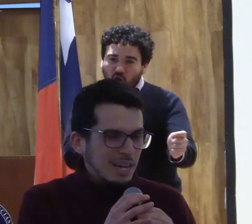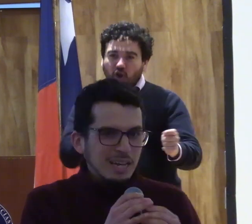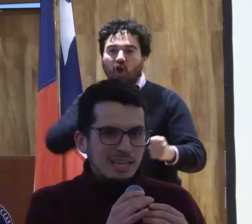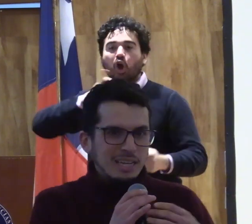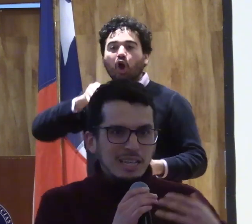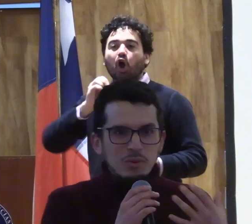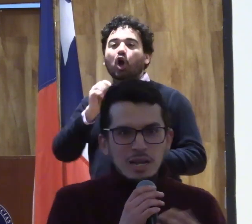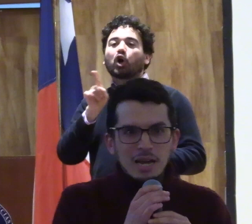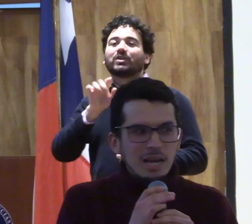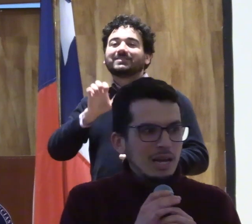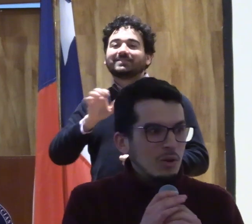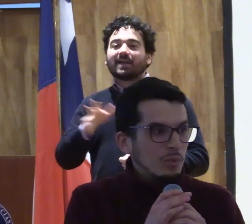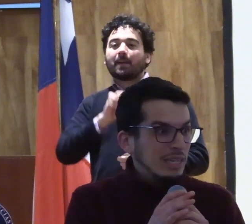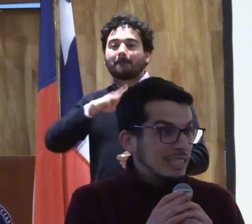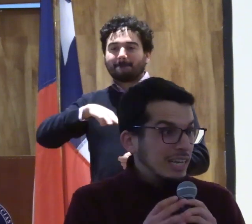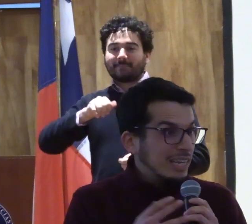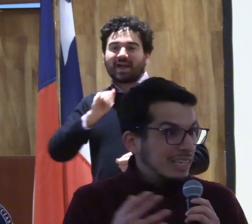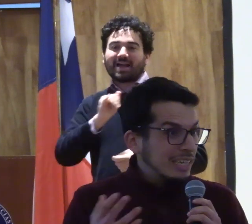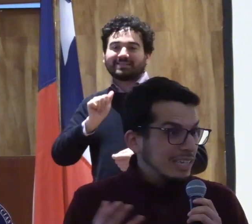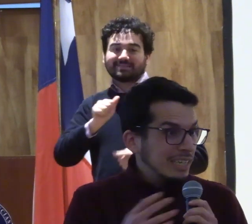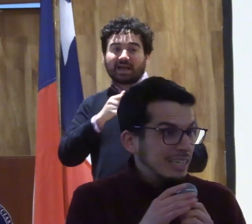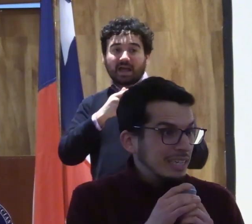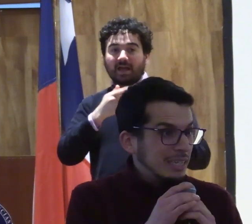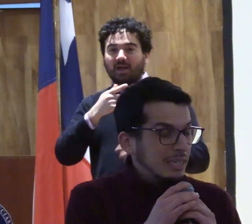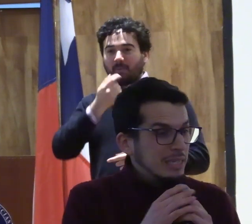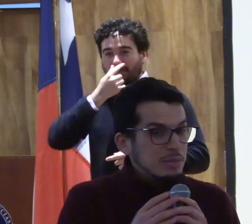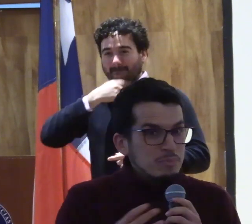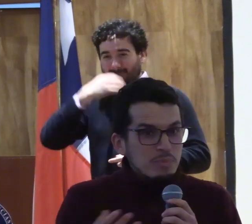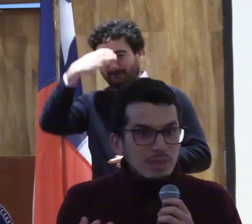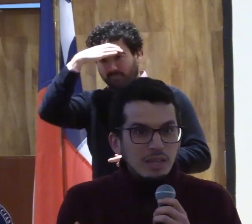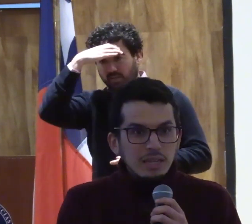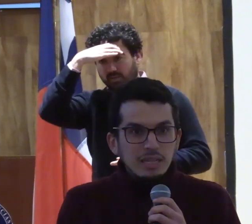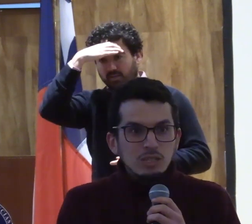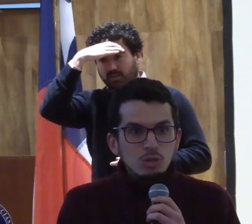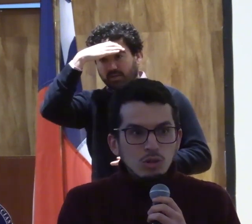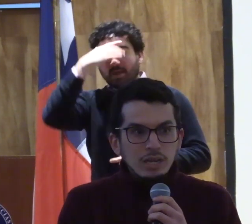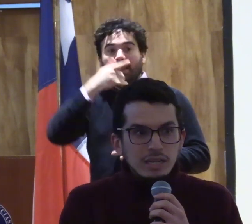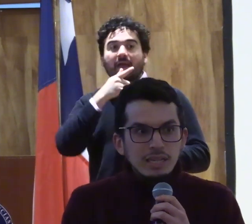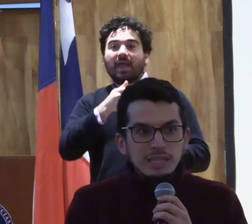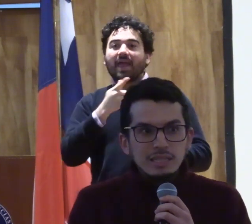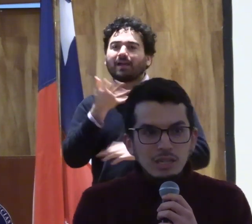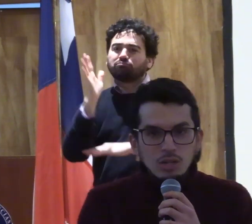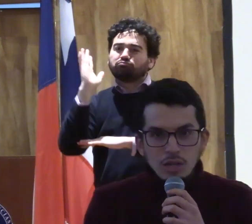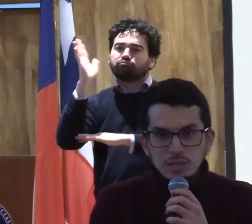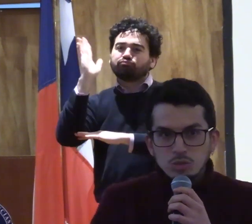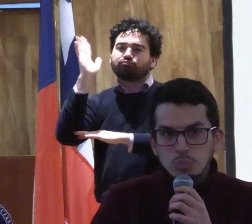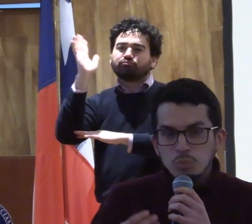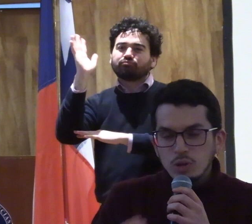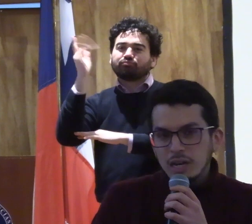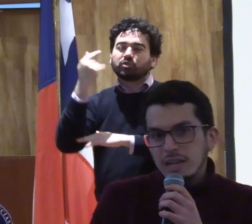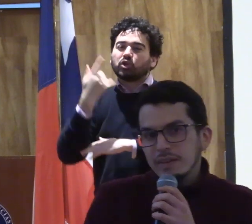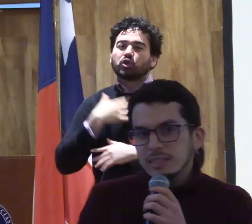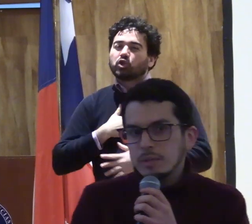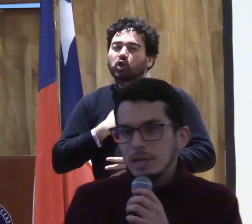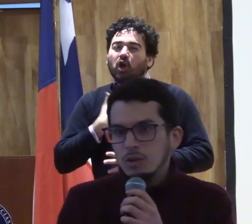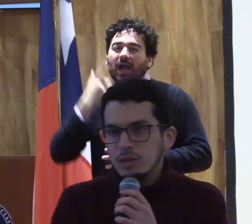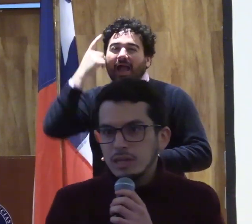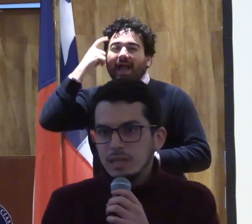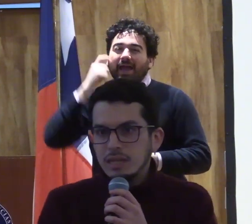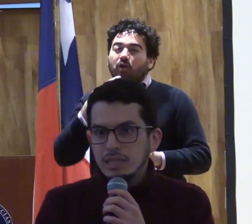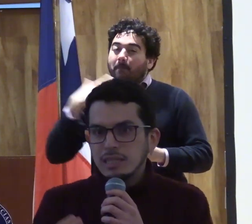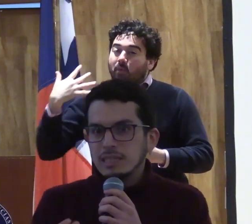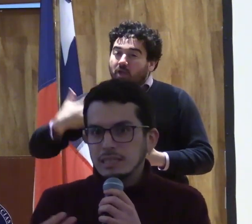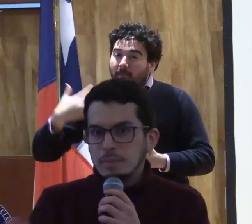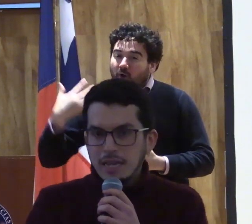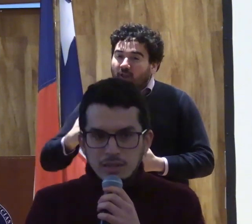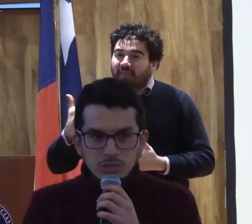nos va a dar una charla que yo creo que es muy relevante para lo